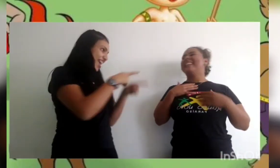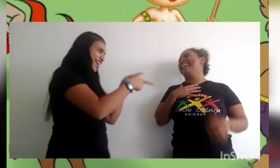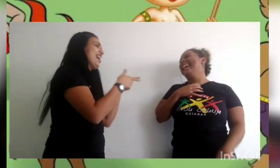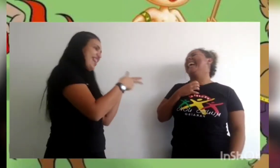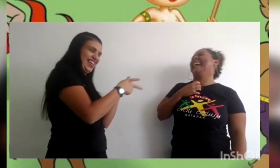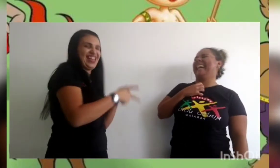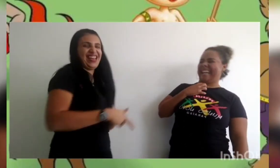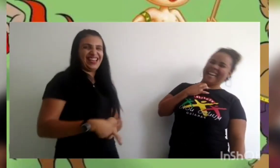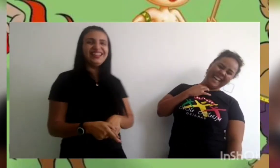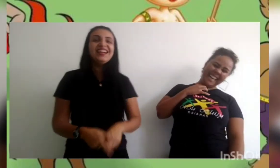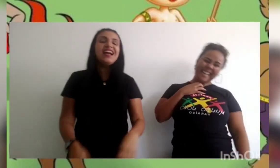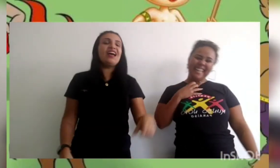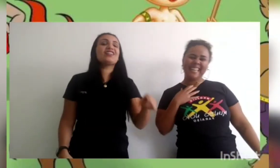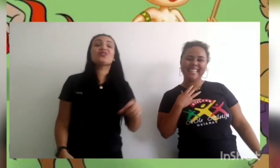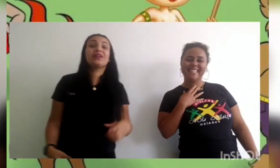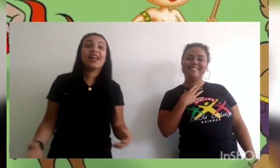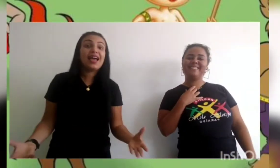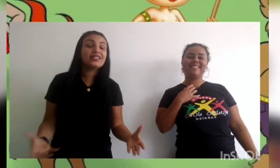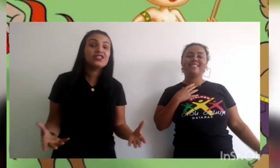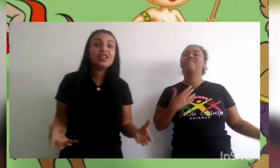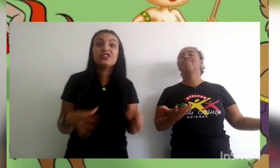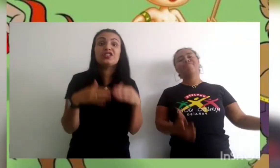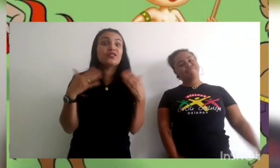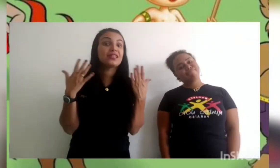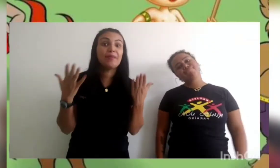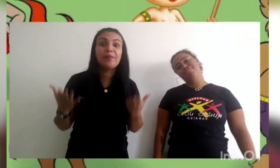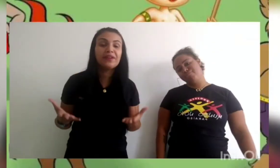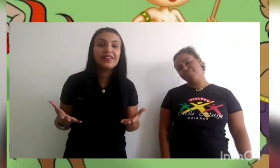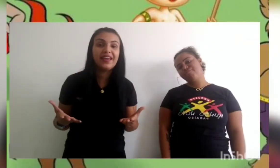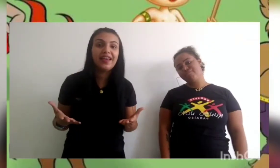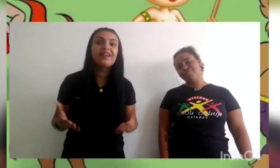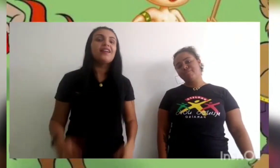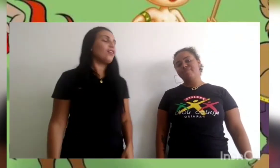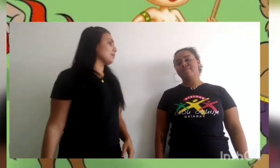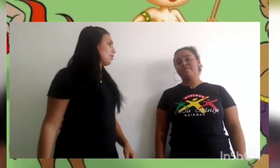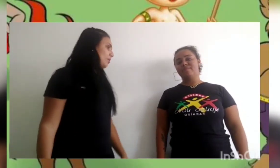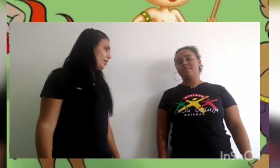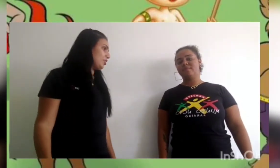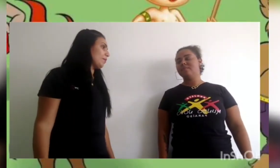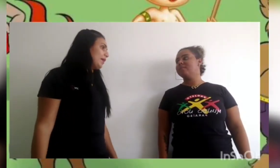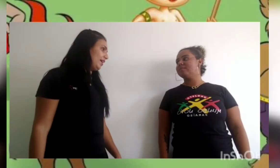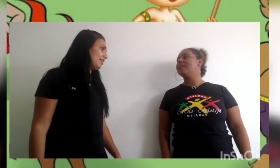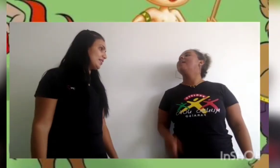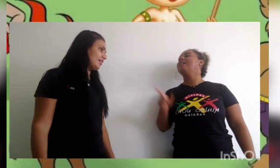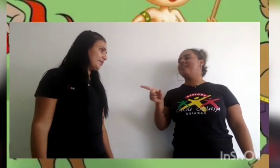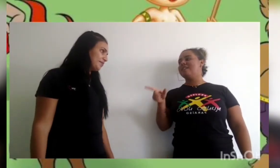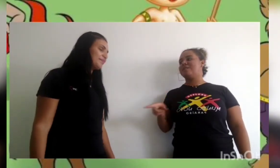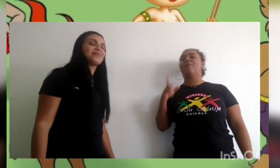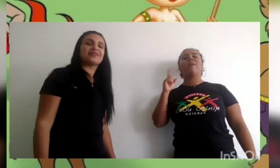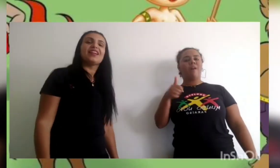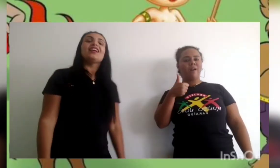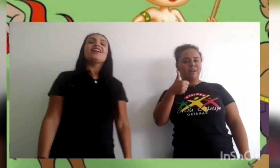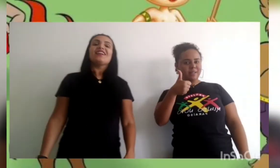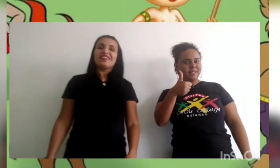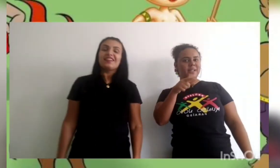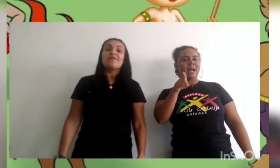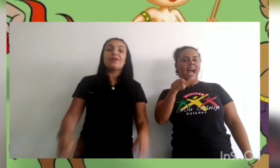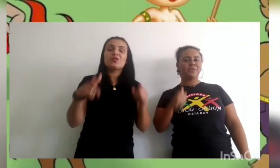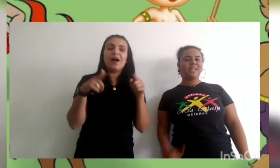É. Eles não crescem, gente. A gente não sabe por quê. Nós vamos deixar uma dica pra eles, né? Isso,